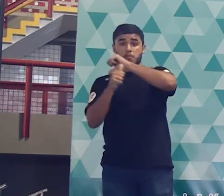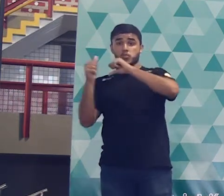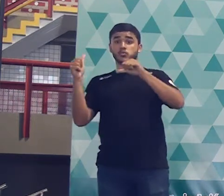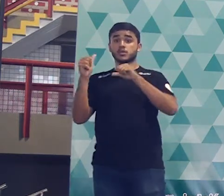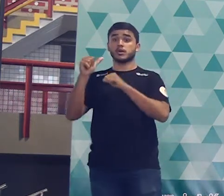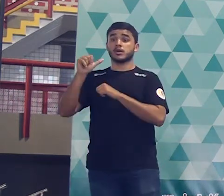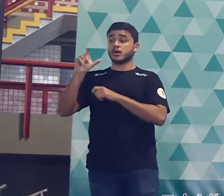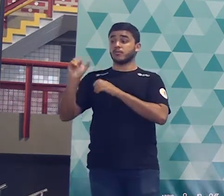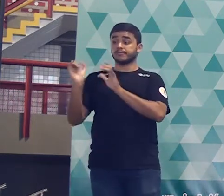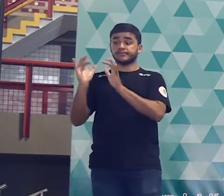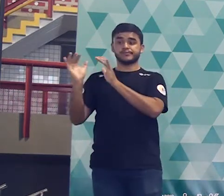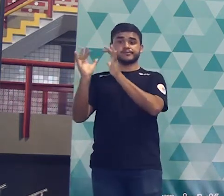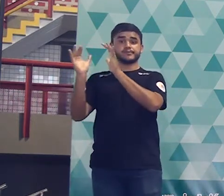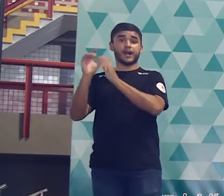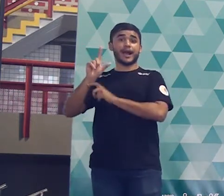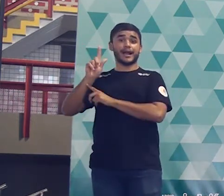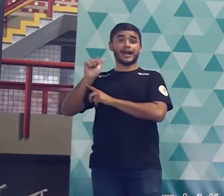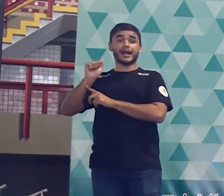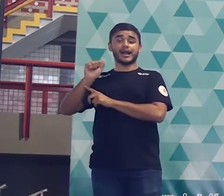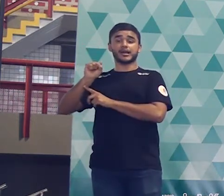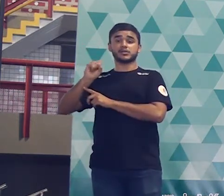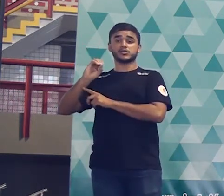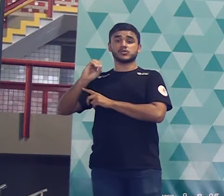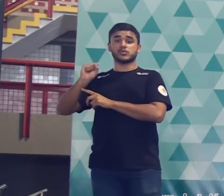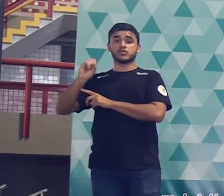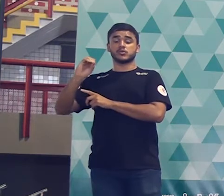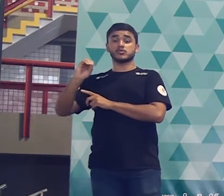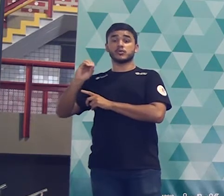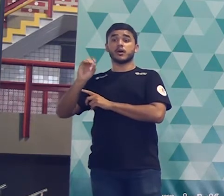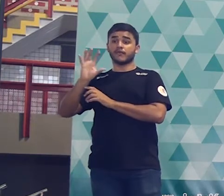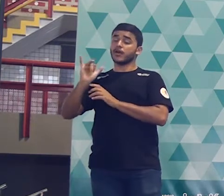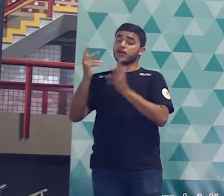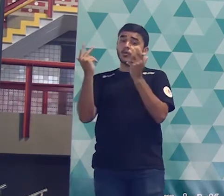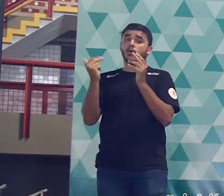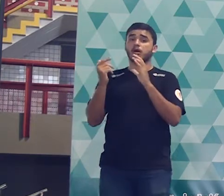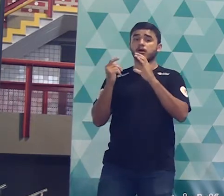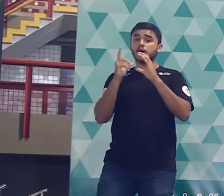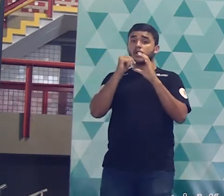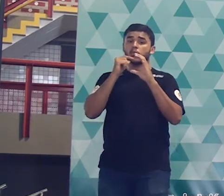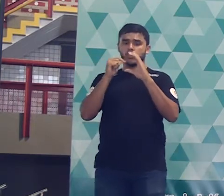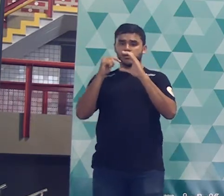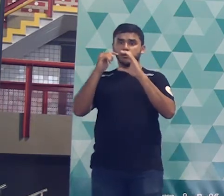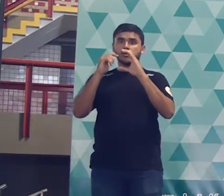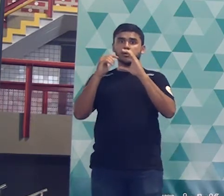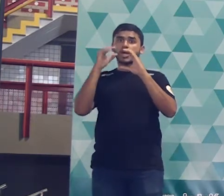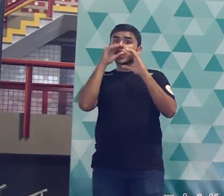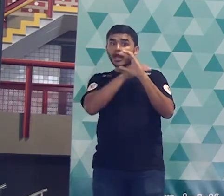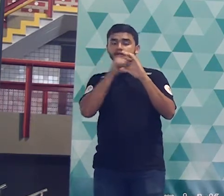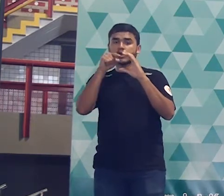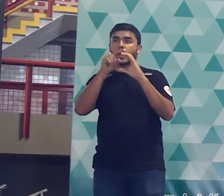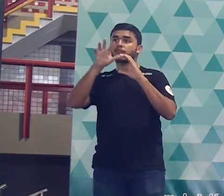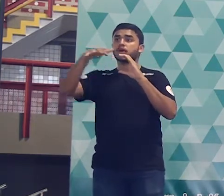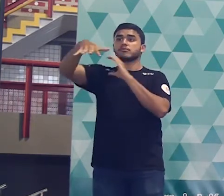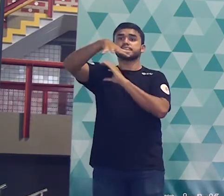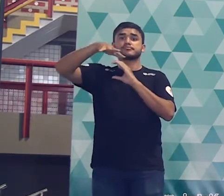ambiente. E como ele retira calor do ambiente, também é uma reação do tipo endotérmica. Levi, quero exemplo agora.